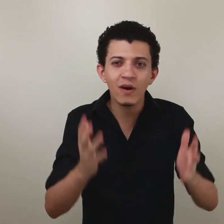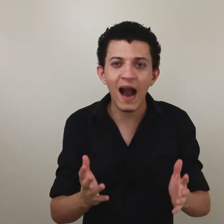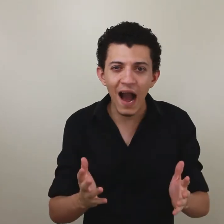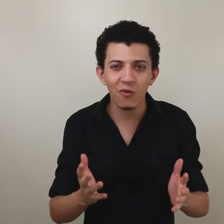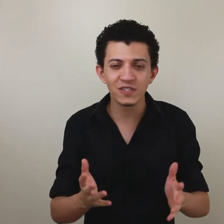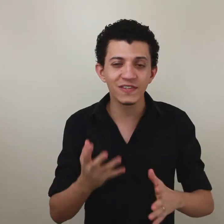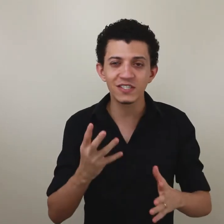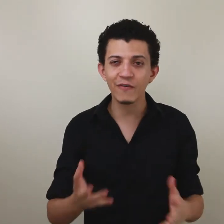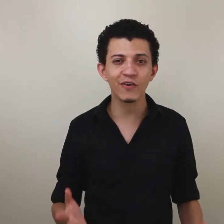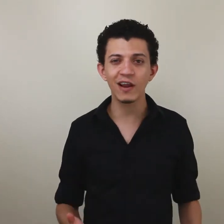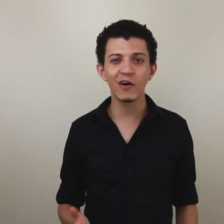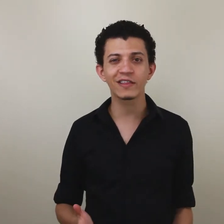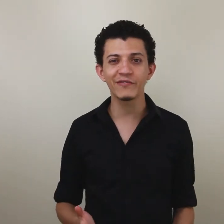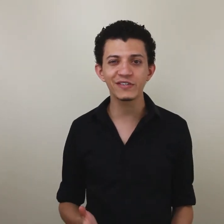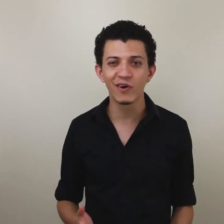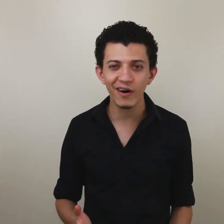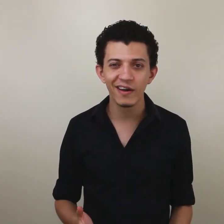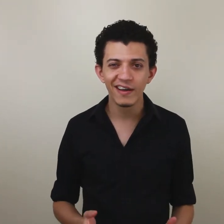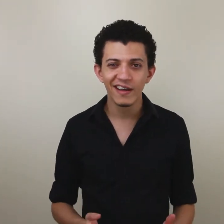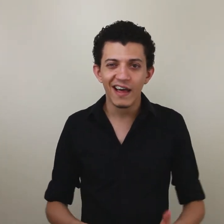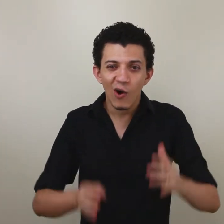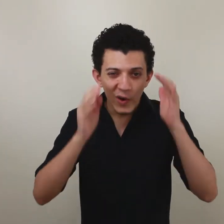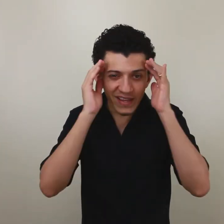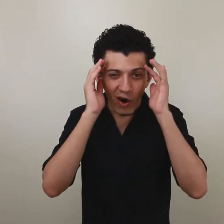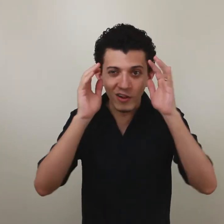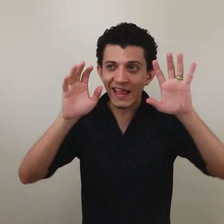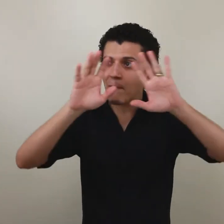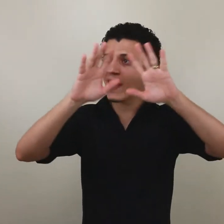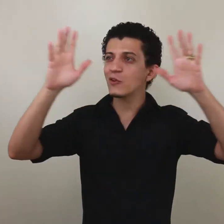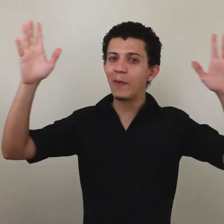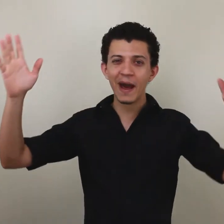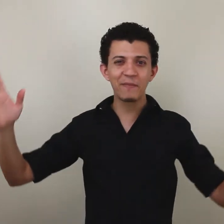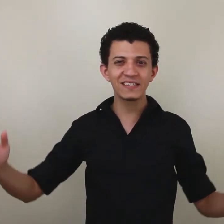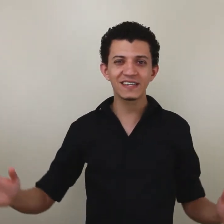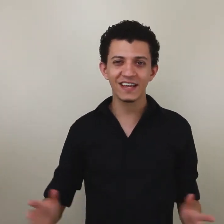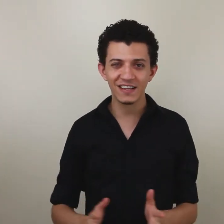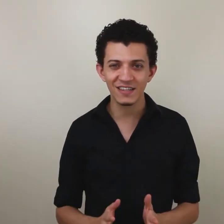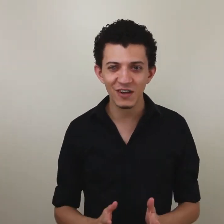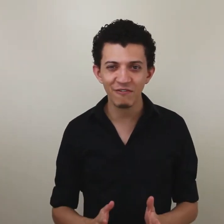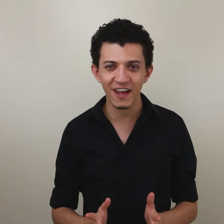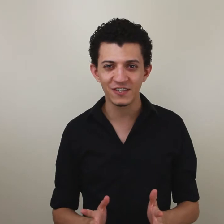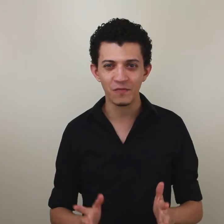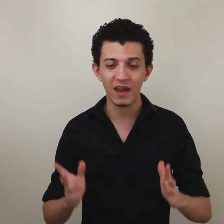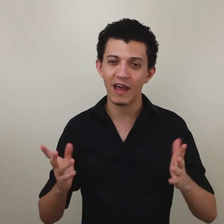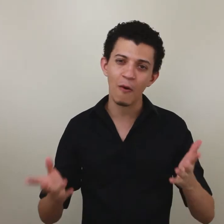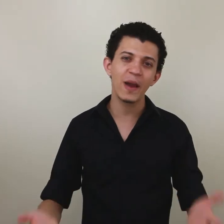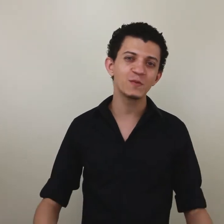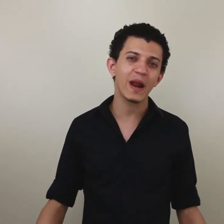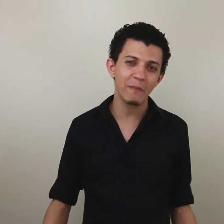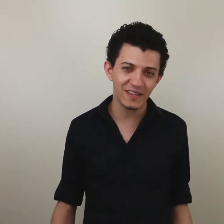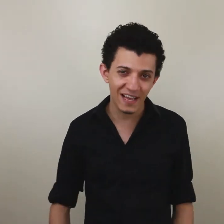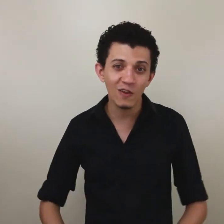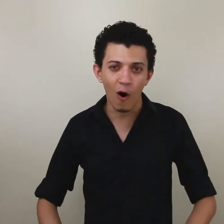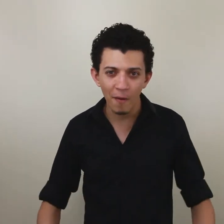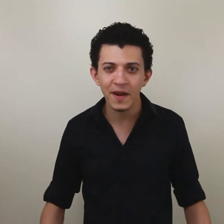carro inovador que olha o tamanho do parabrisa na frente e já o norm